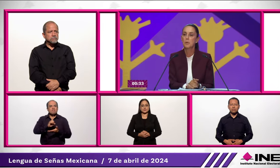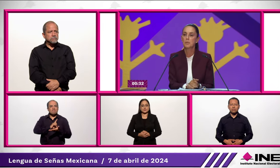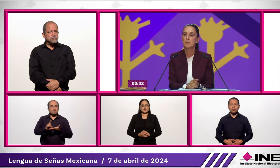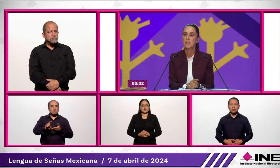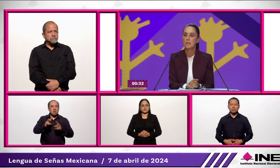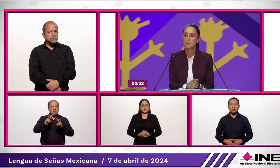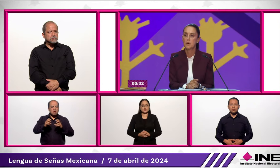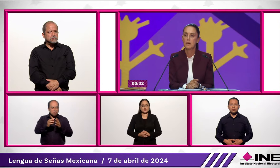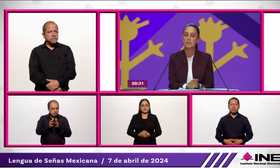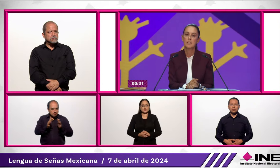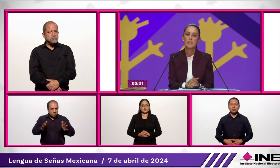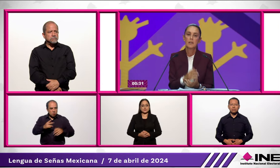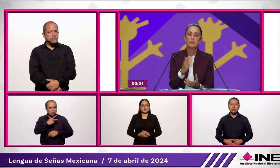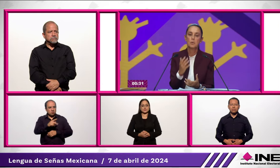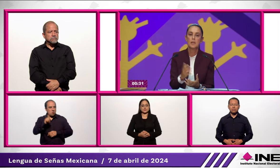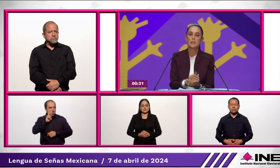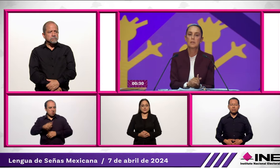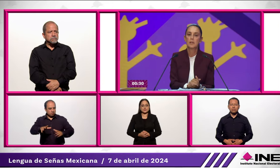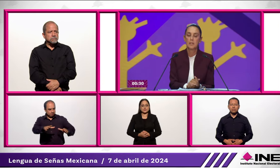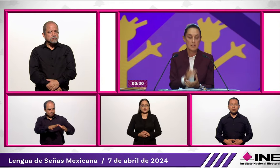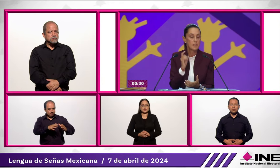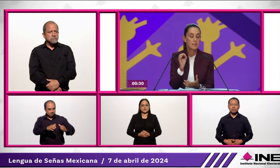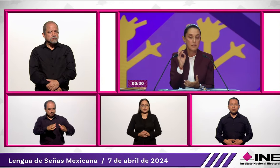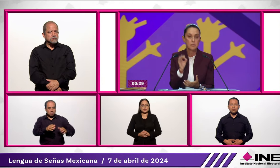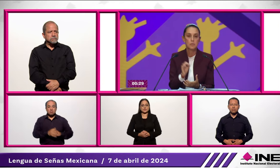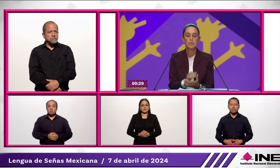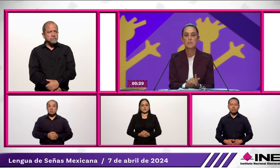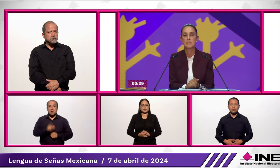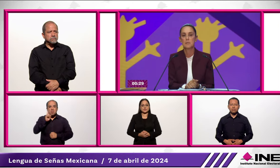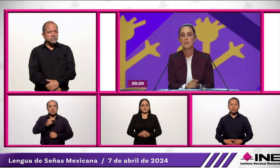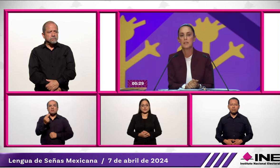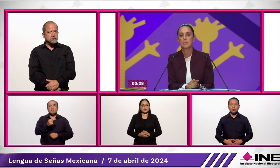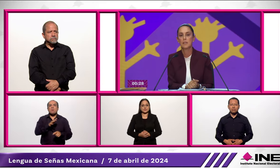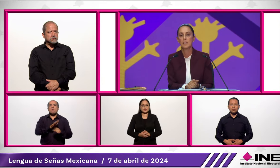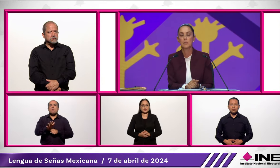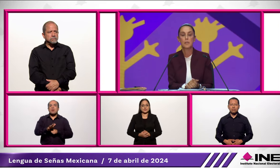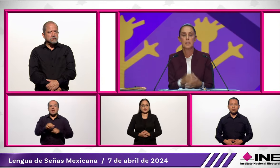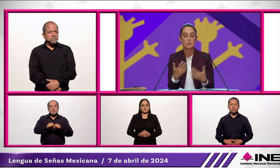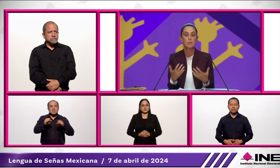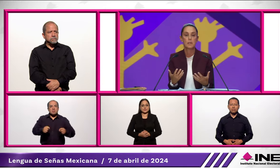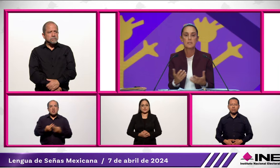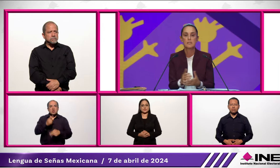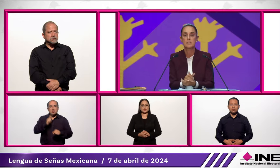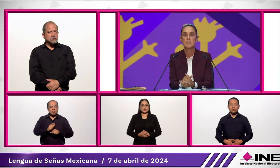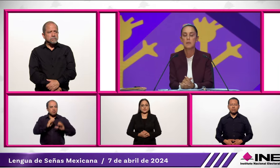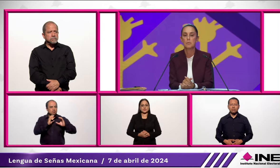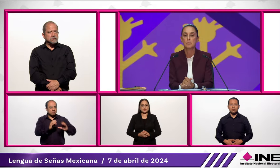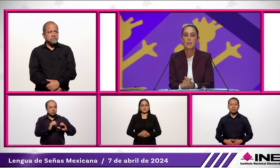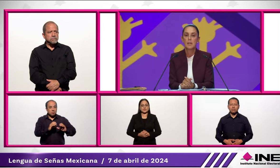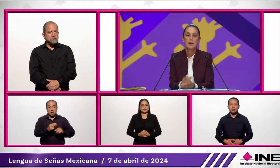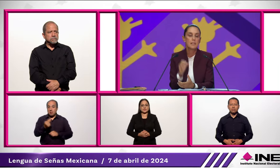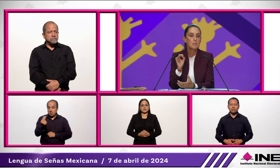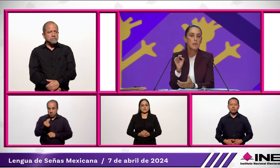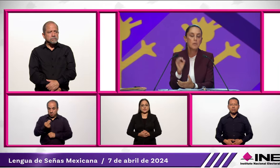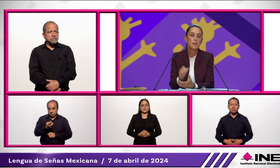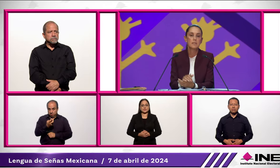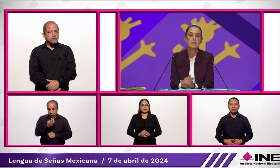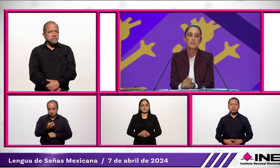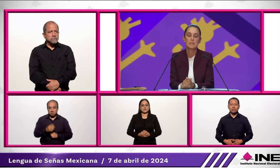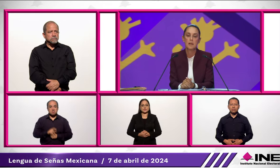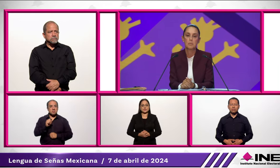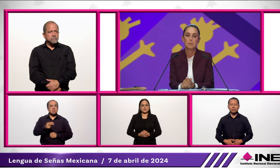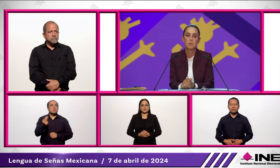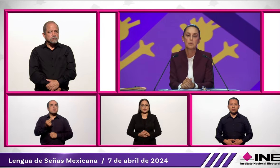términos amplios de las mujeres. Las mujeres lo que requieren, en efecto, es un sistema nacional de cuidados, lo que necesitamos. Y también